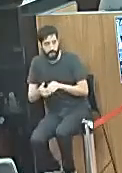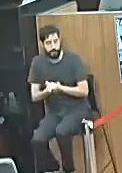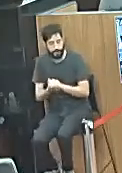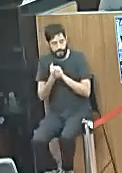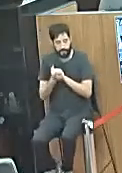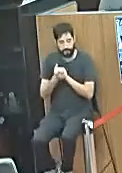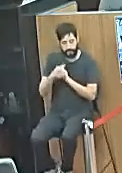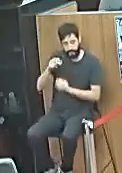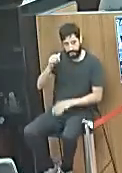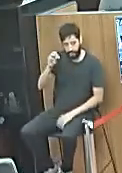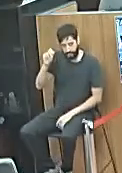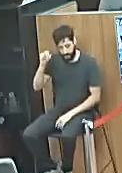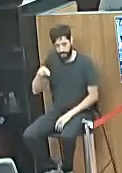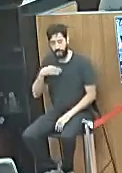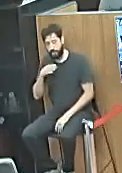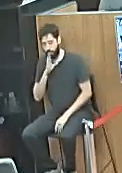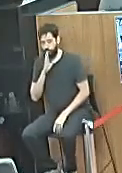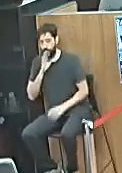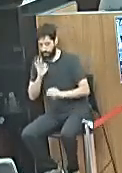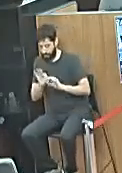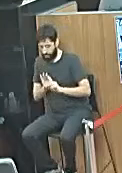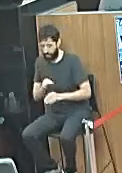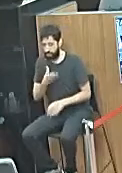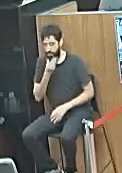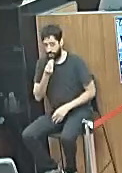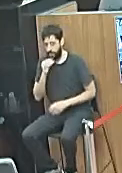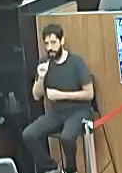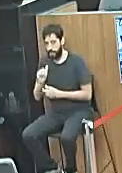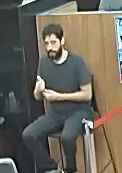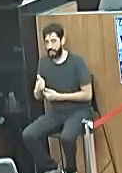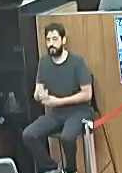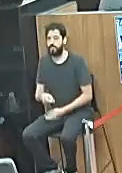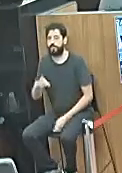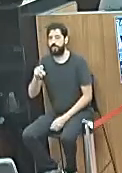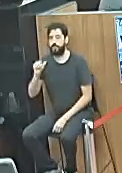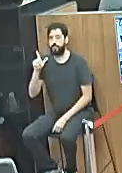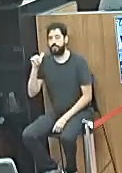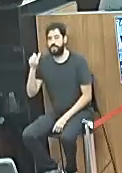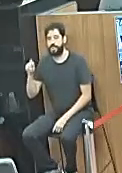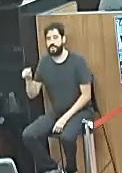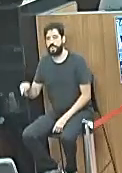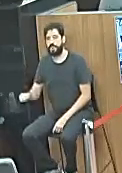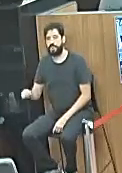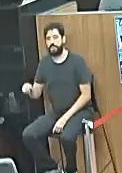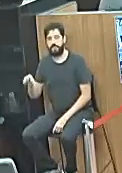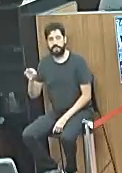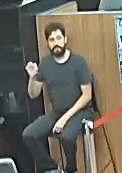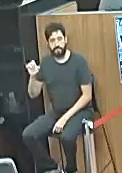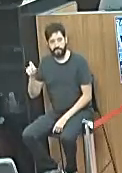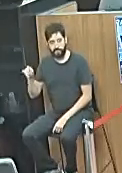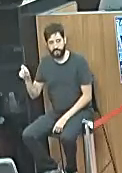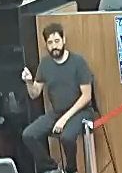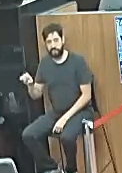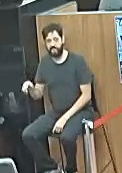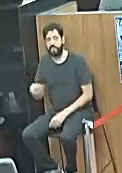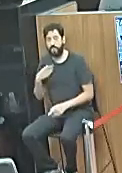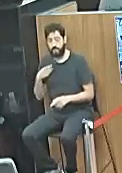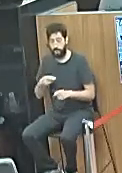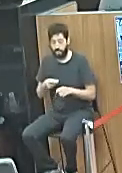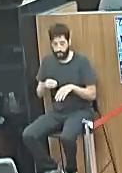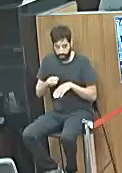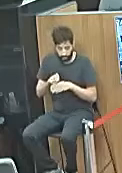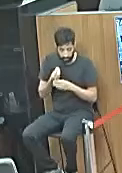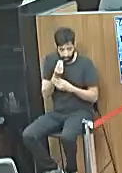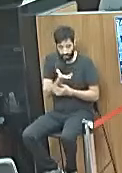robéria todos do grupo meninos do bem pollyana teixeira belo horizonte a copa não deixou de abastecer a comunidade josé gonçalves em